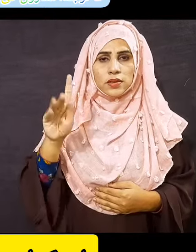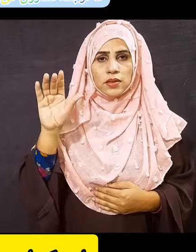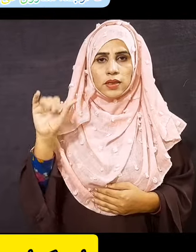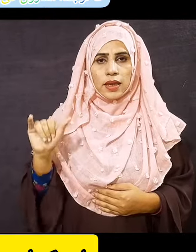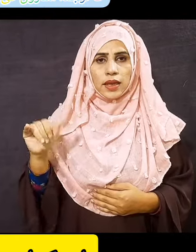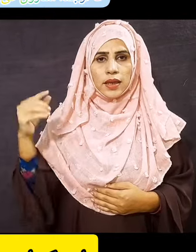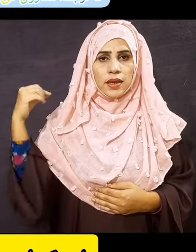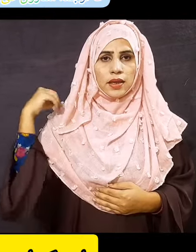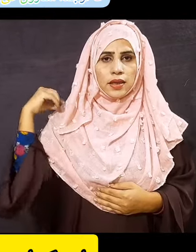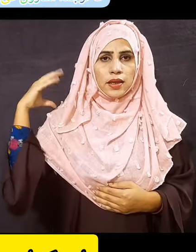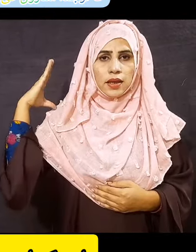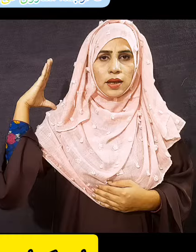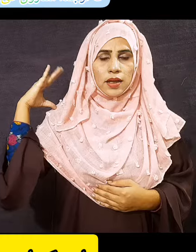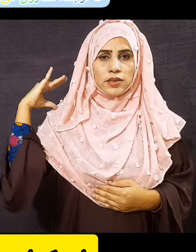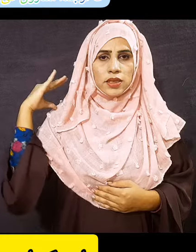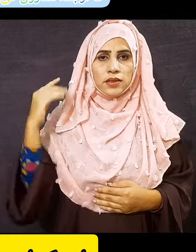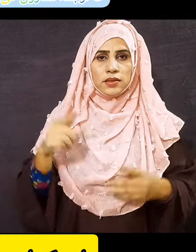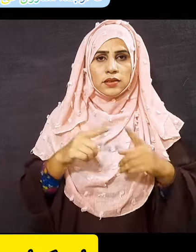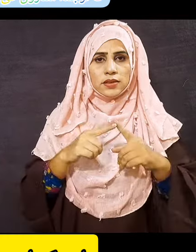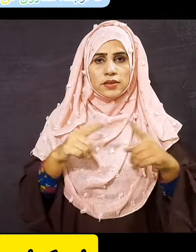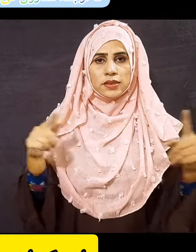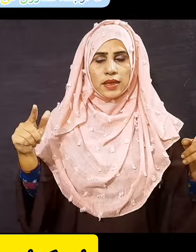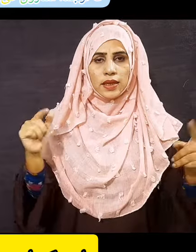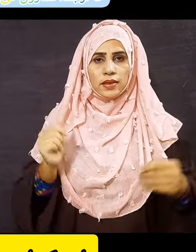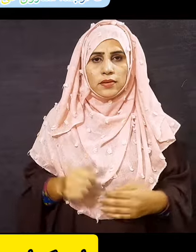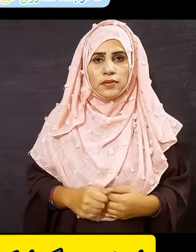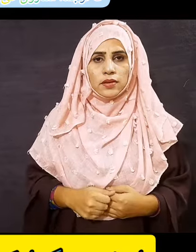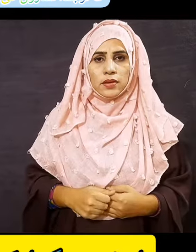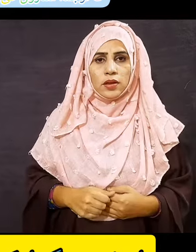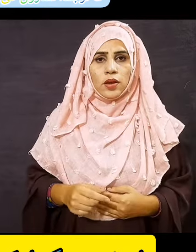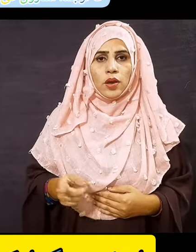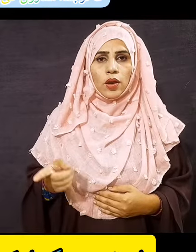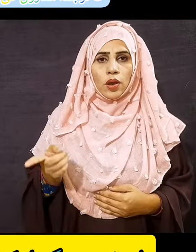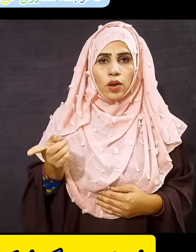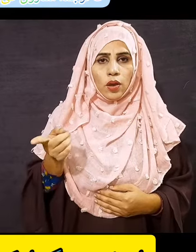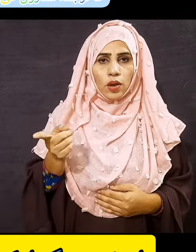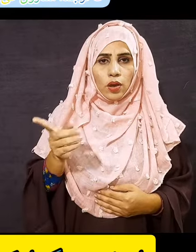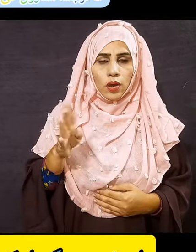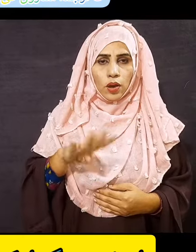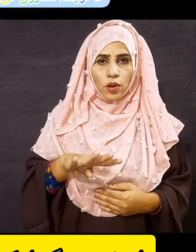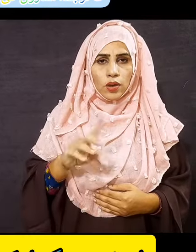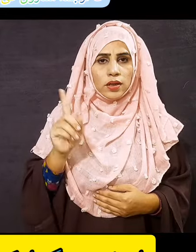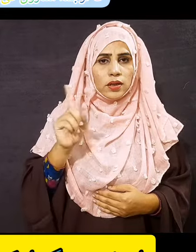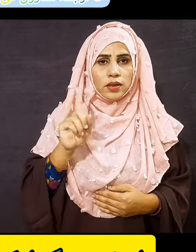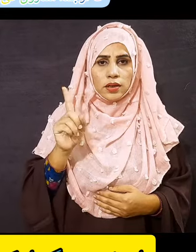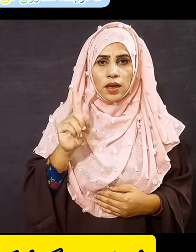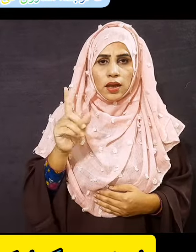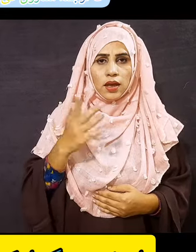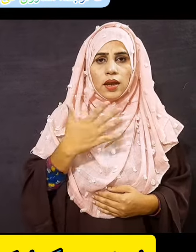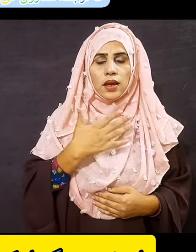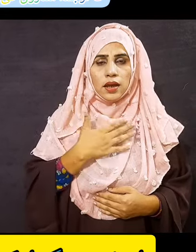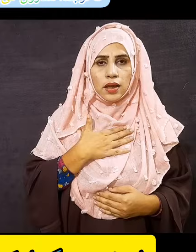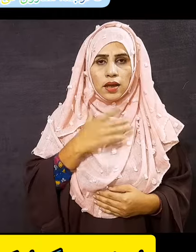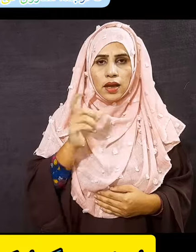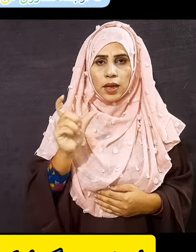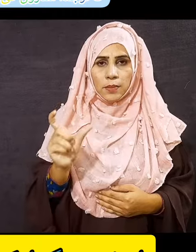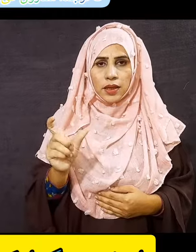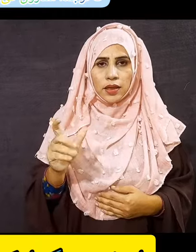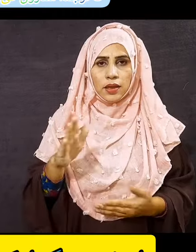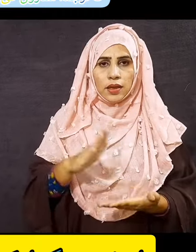کے عجر سے اور نہ ہمیں